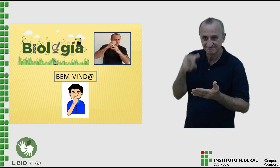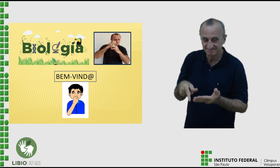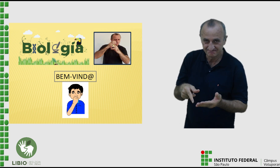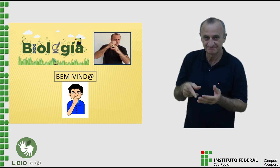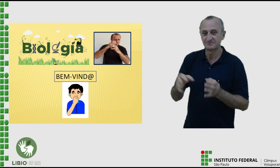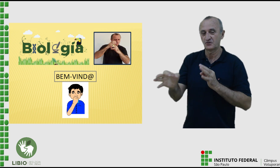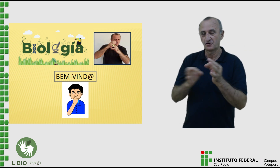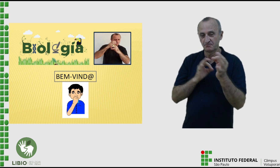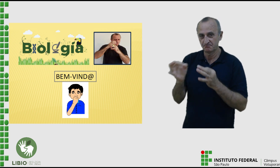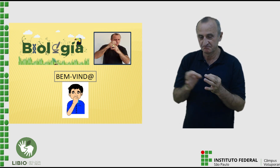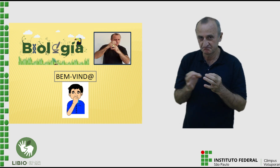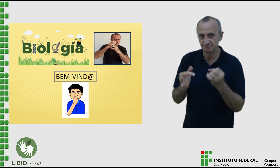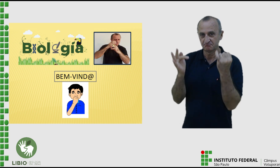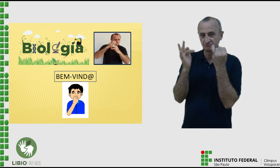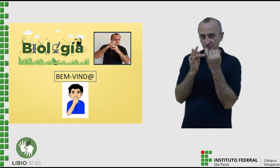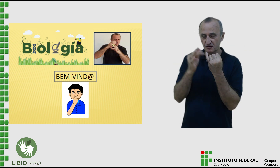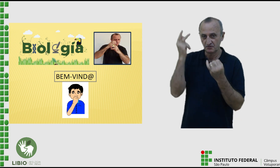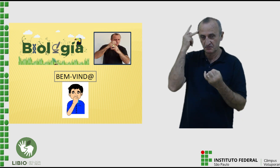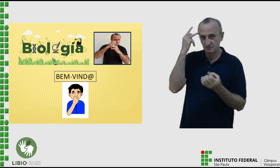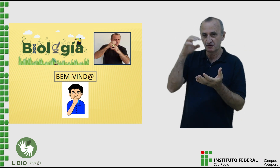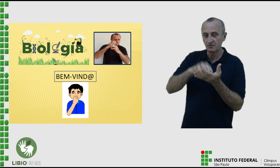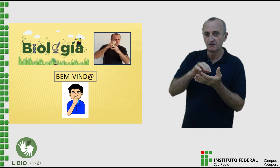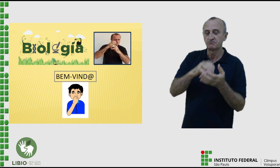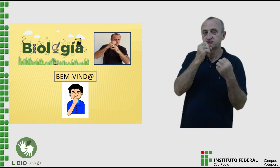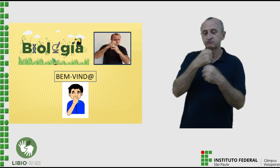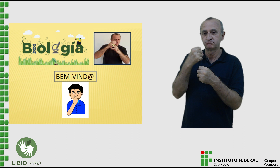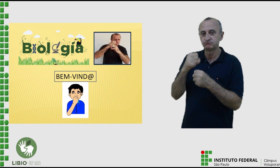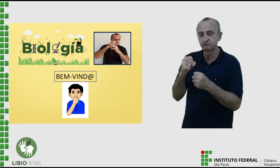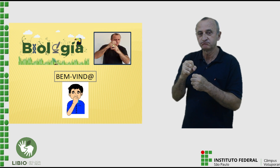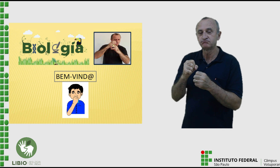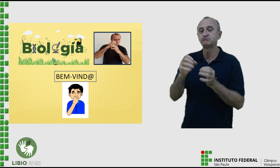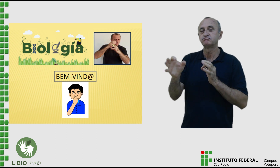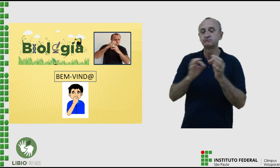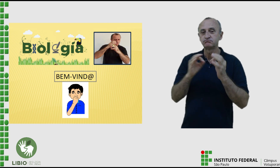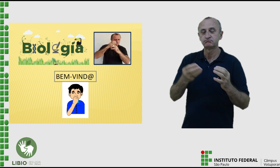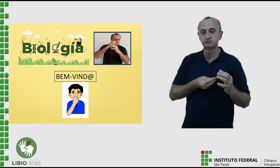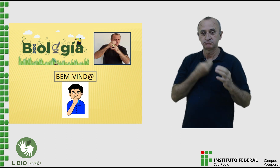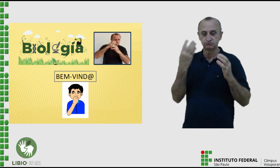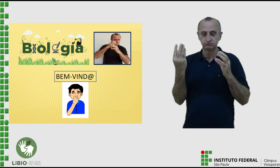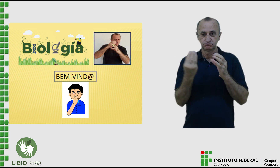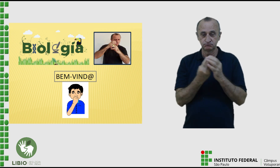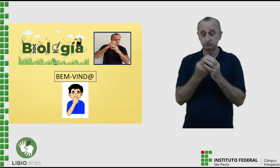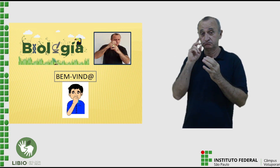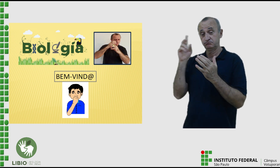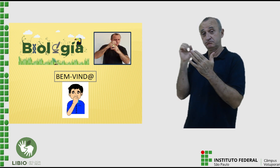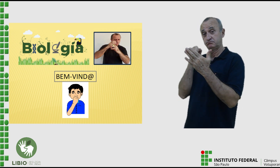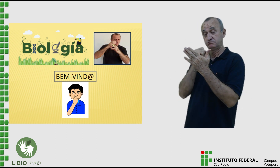Olá, tudo bem com vocês? Bem-vindos aqui ao nosso projeto do Instituto Federal de São Paulo, campus